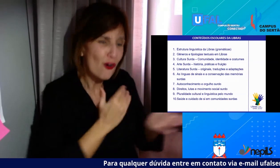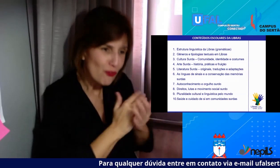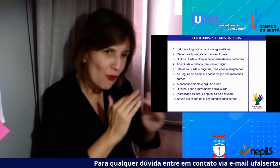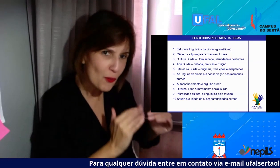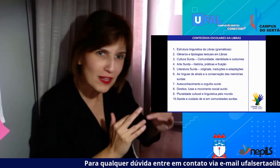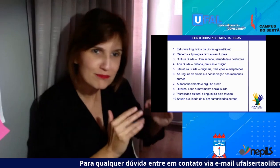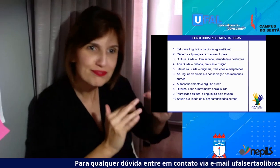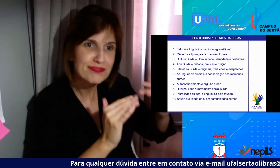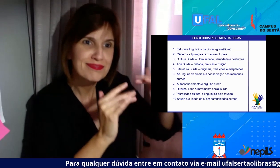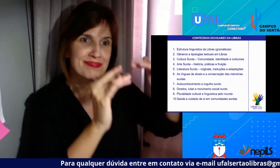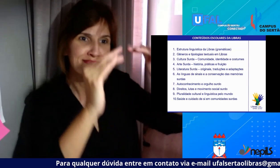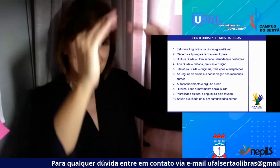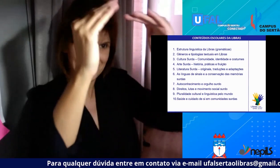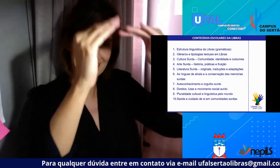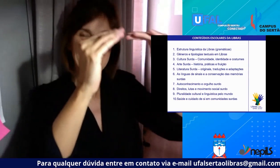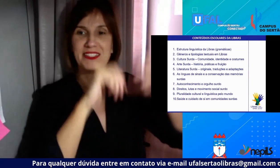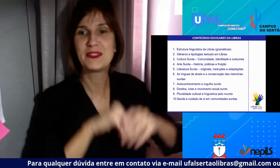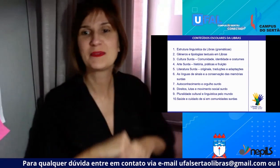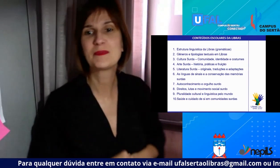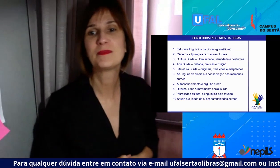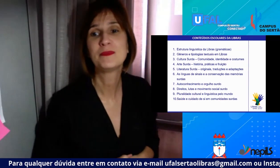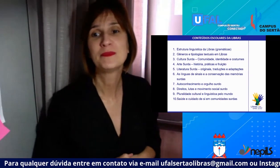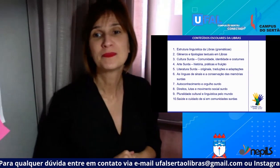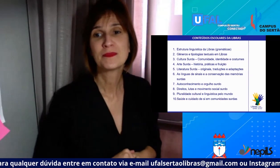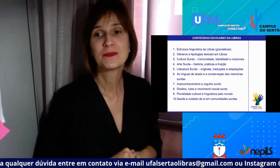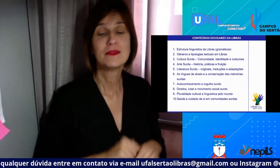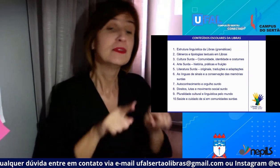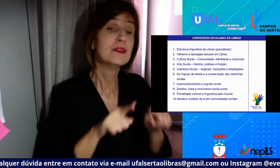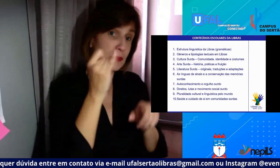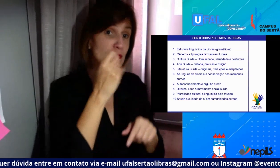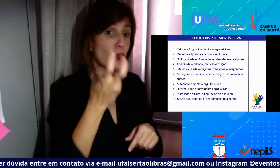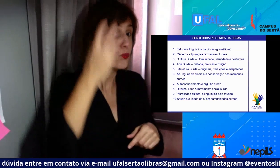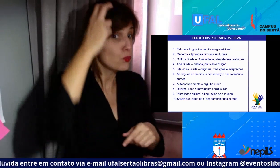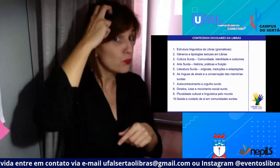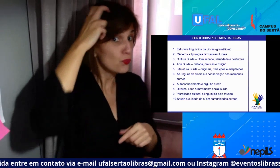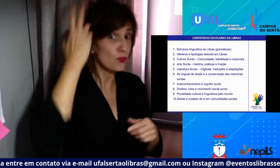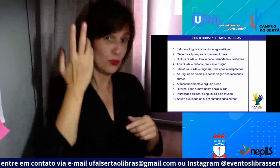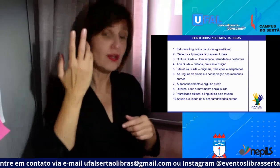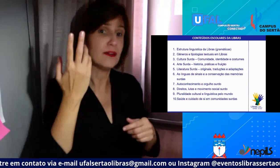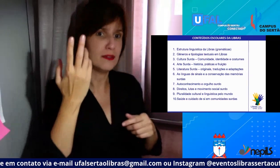própria identidade, desde muito jovem já possa sentir-se